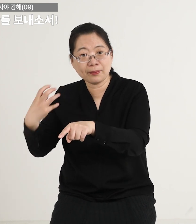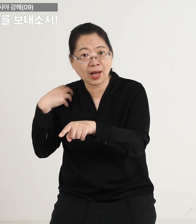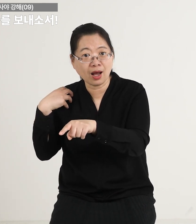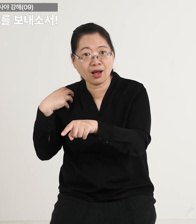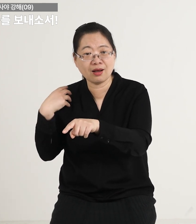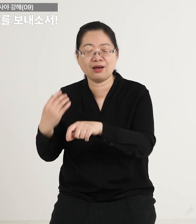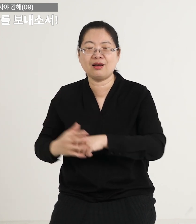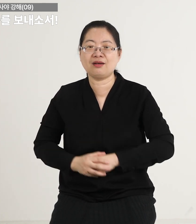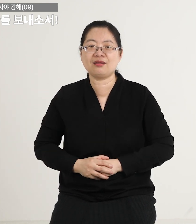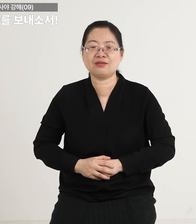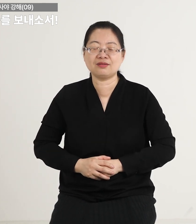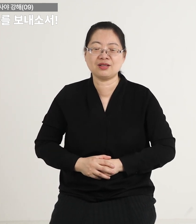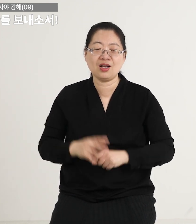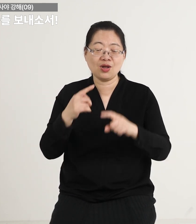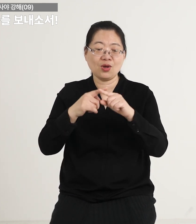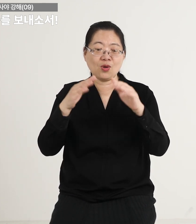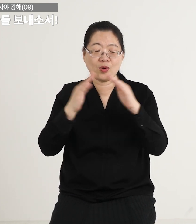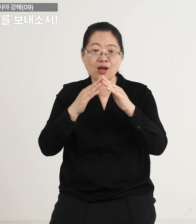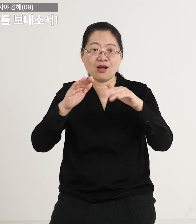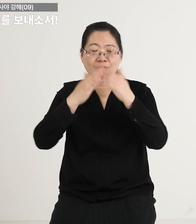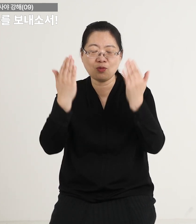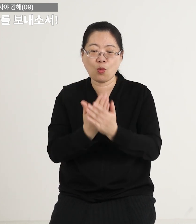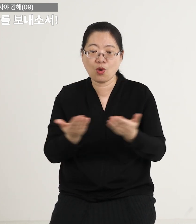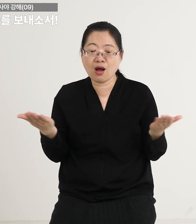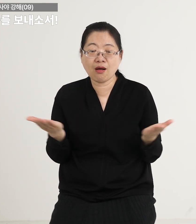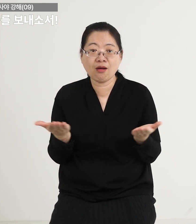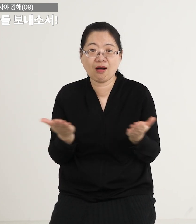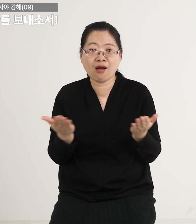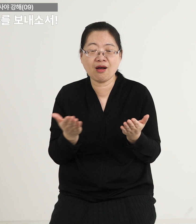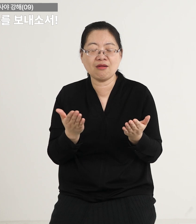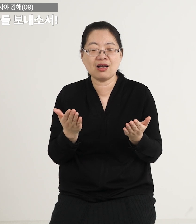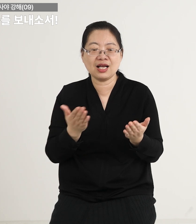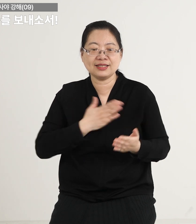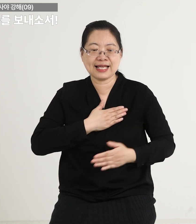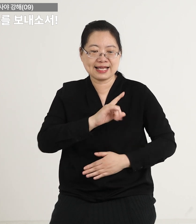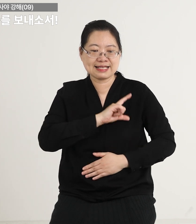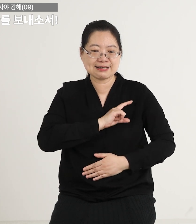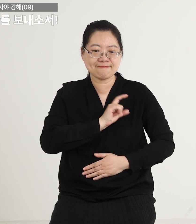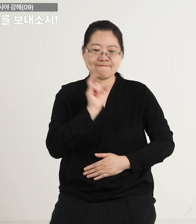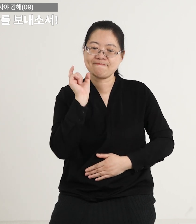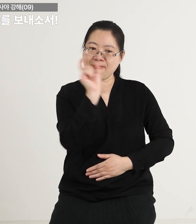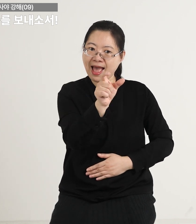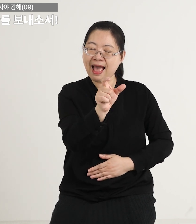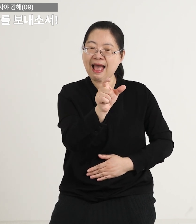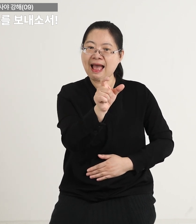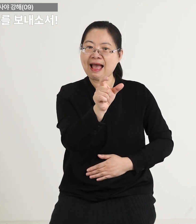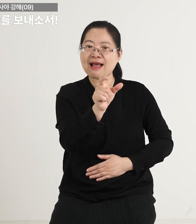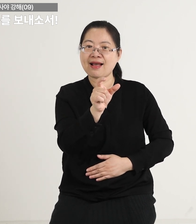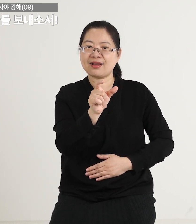보면 교회 모든 일에 자기 이름이 얹어져 있어야 되고